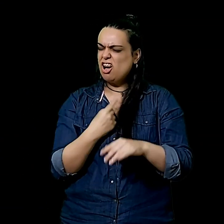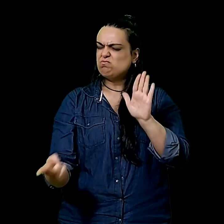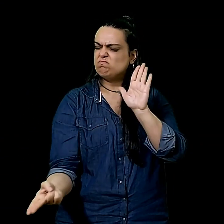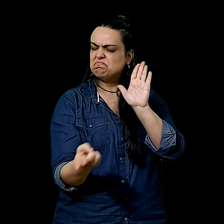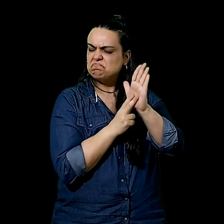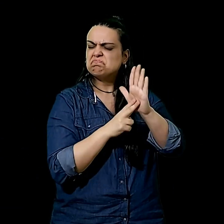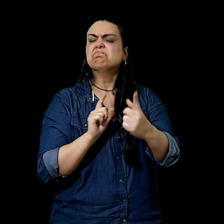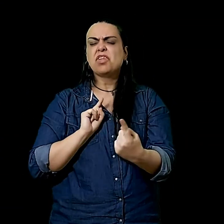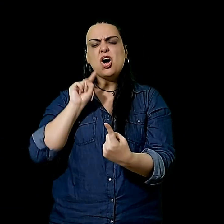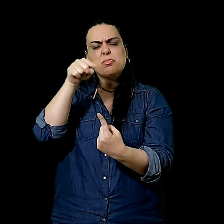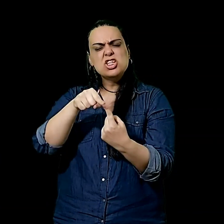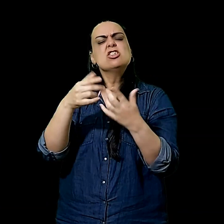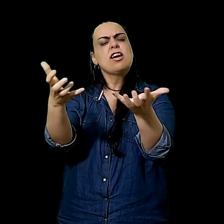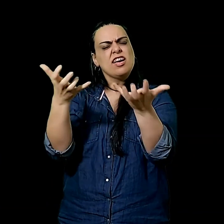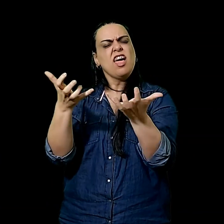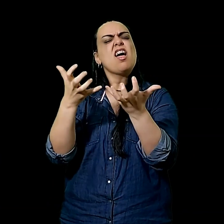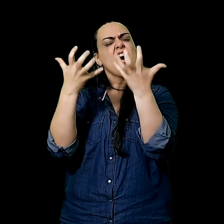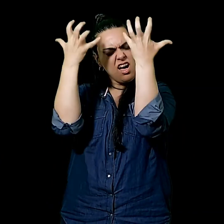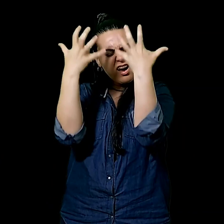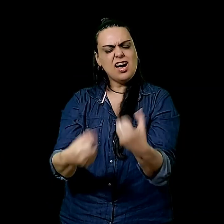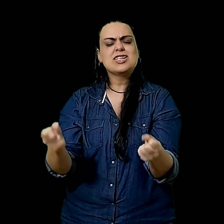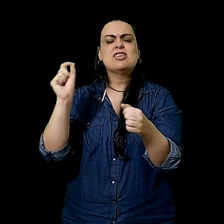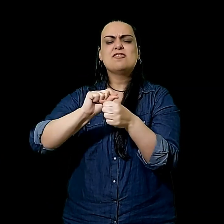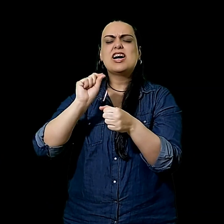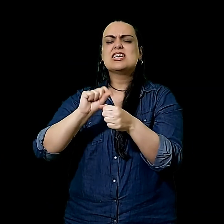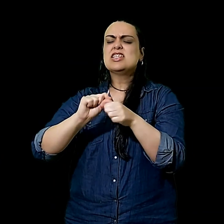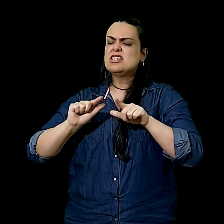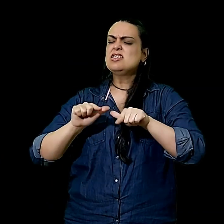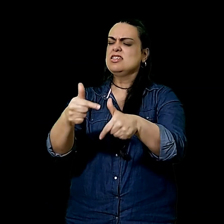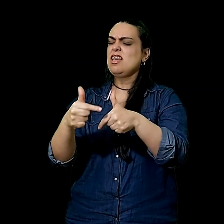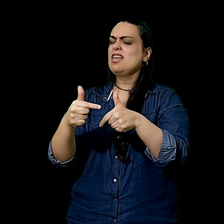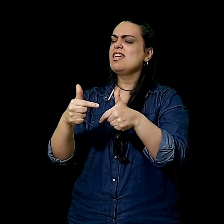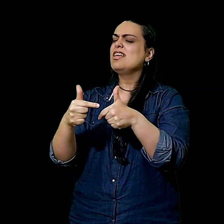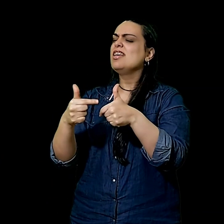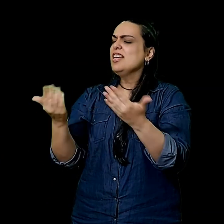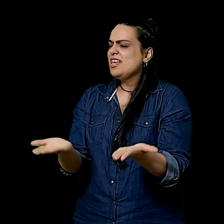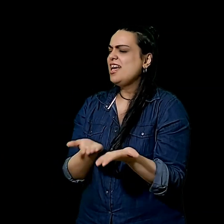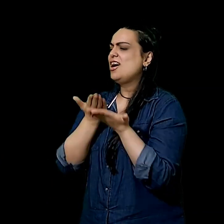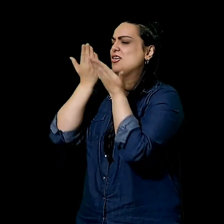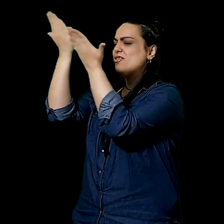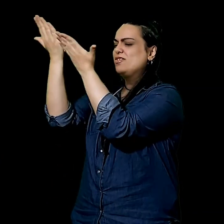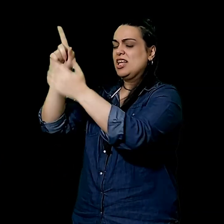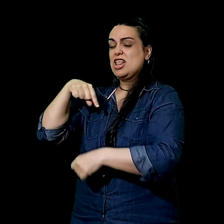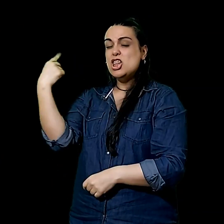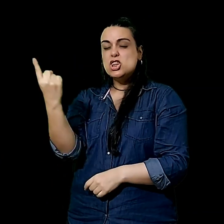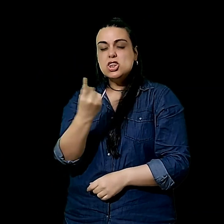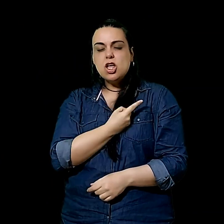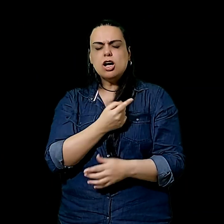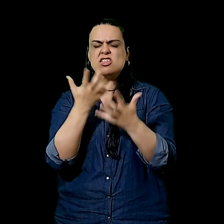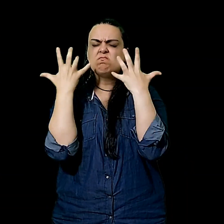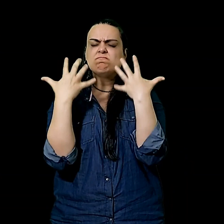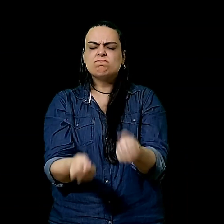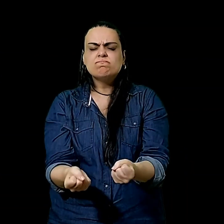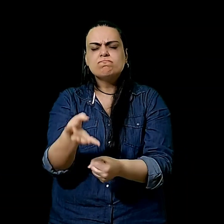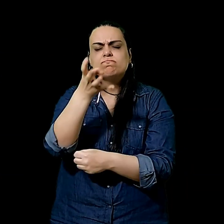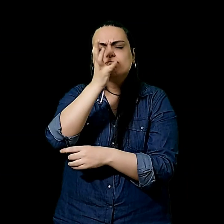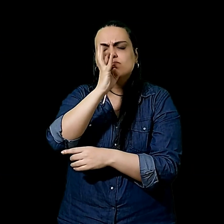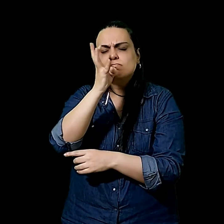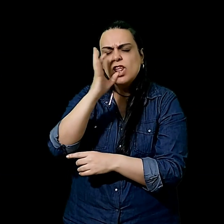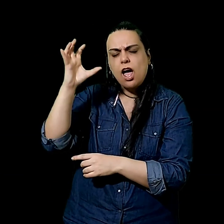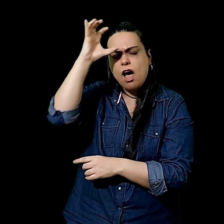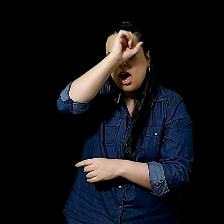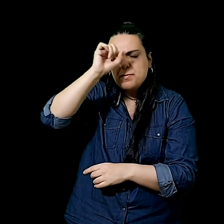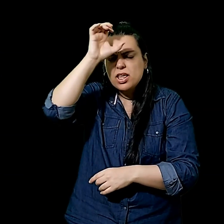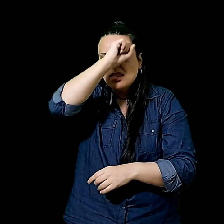propondo a fazer e a Te oferecer. Porque quando nós nos submetemos a ouvir, a sentar, a conectar,